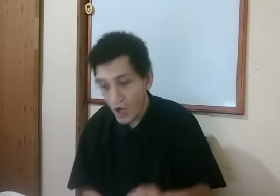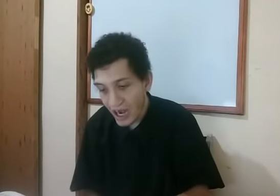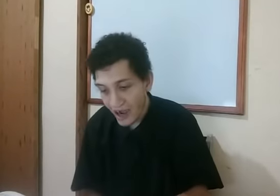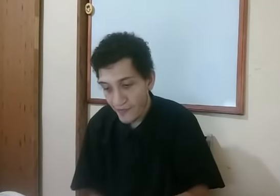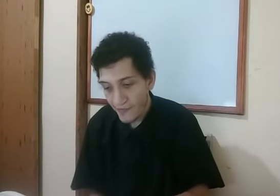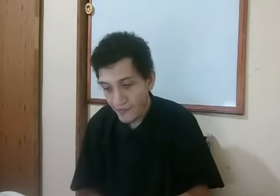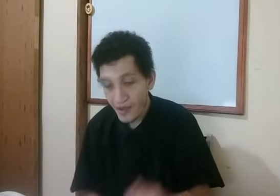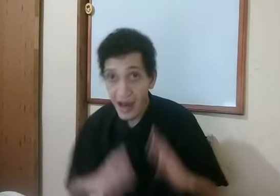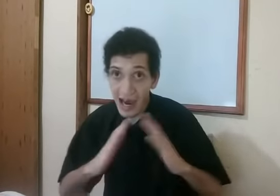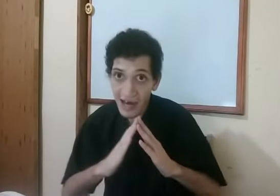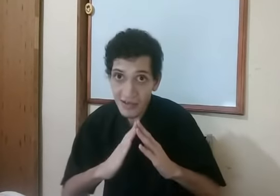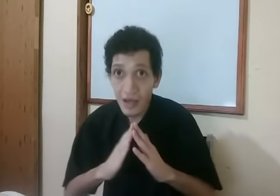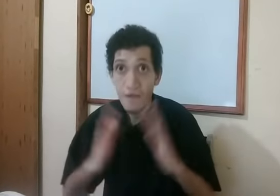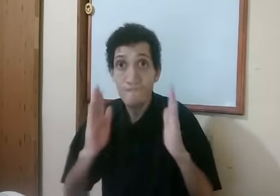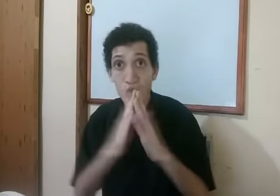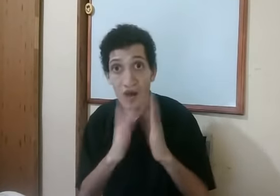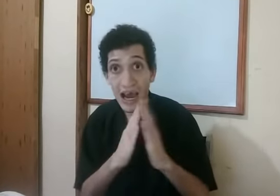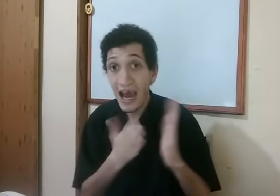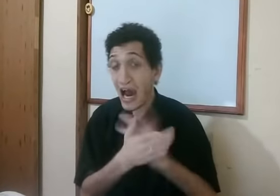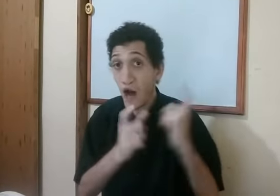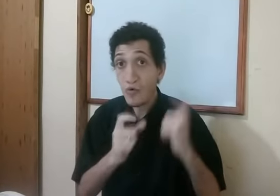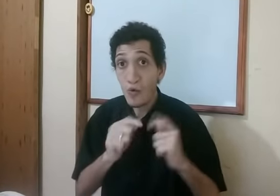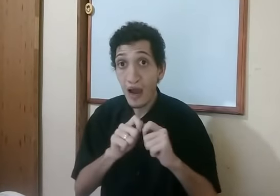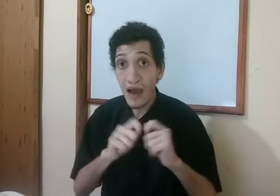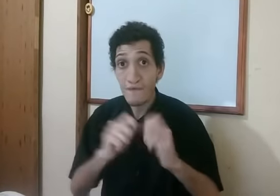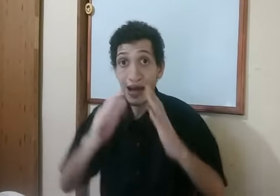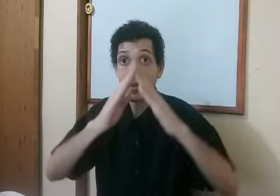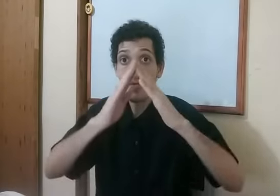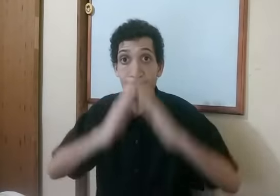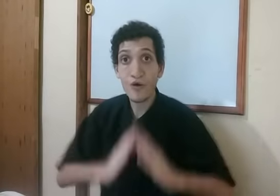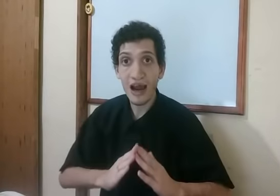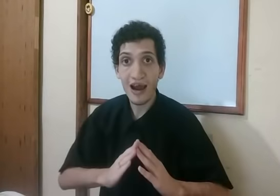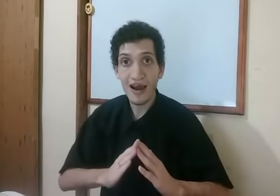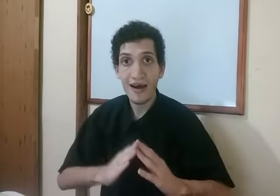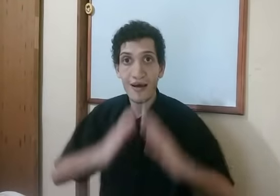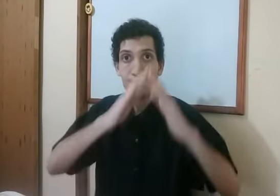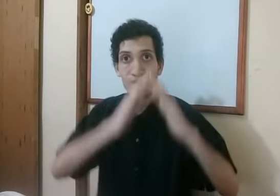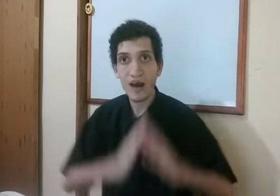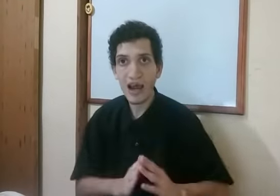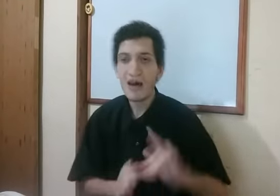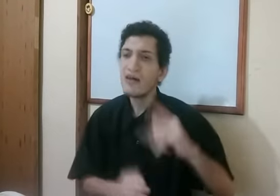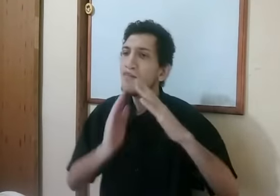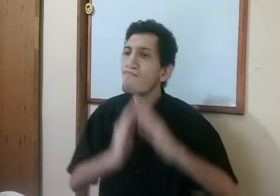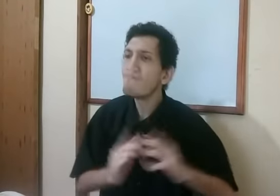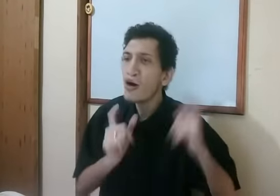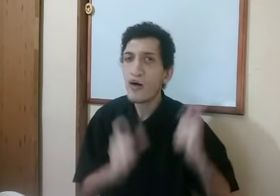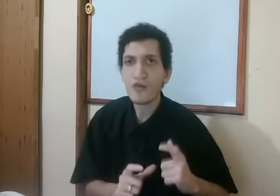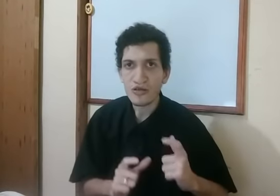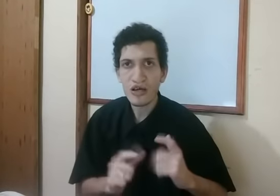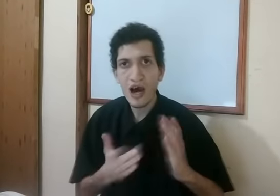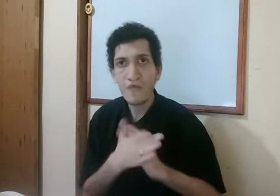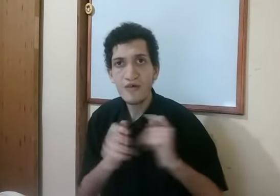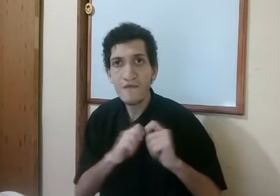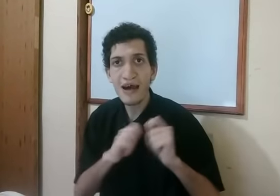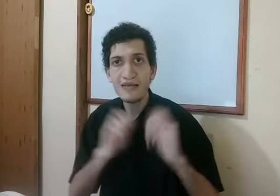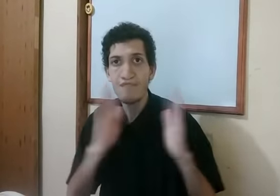Morar. Casa. Morar. Algum lugar, pais. Morar. Morar. Mora onde? Alguns pais.